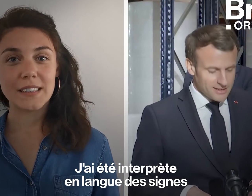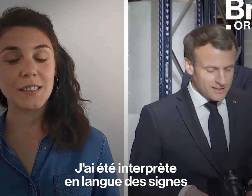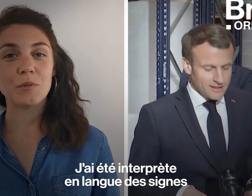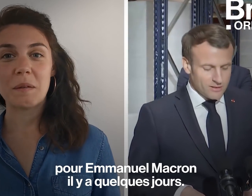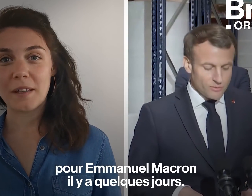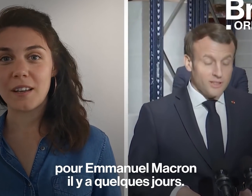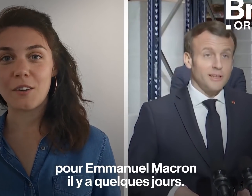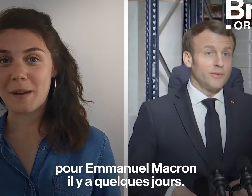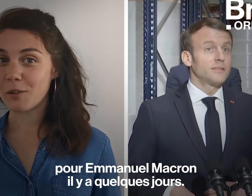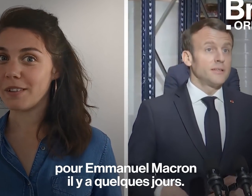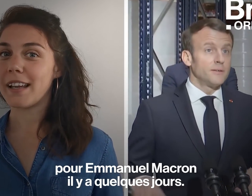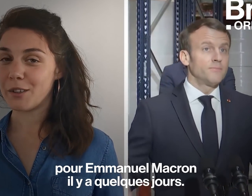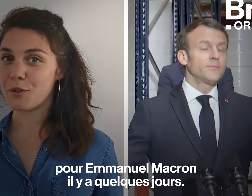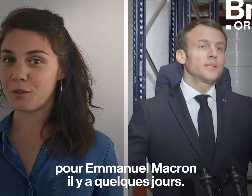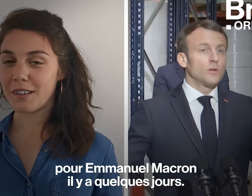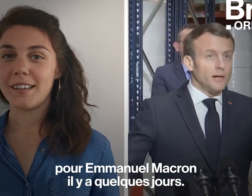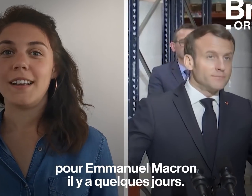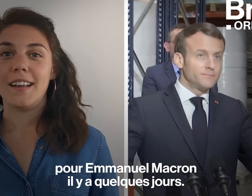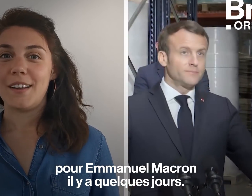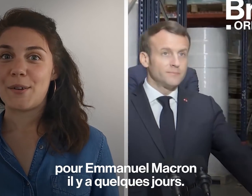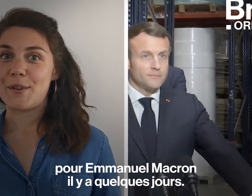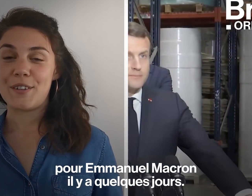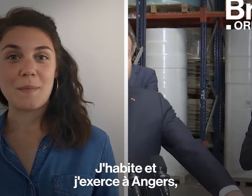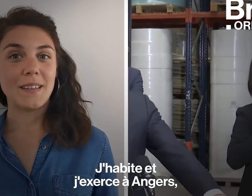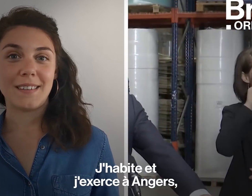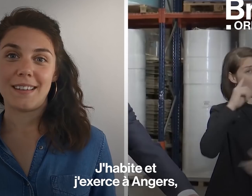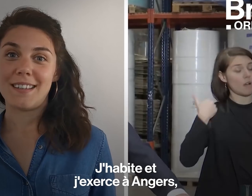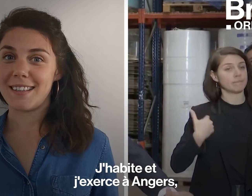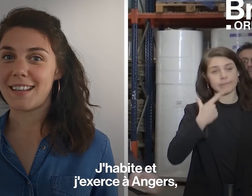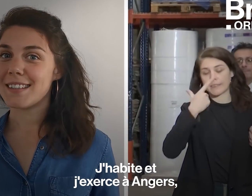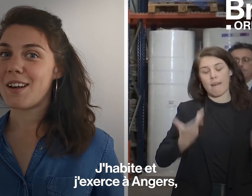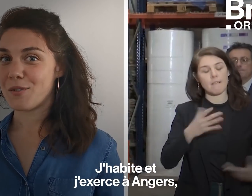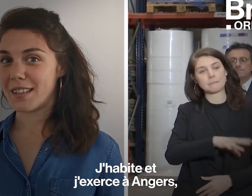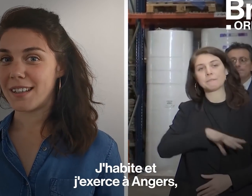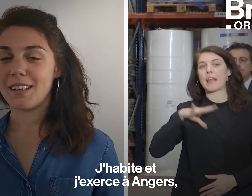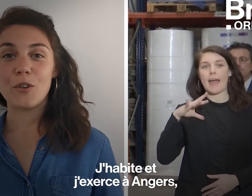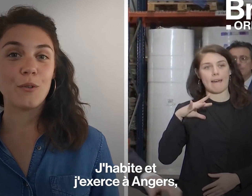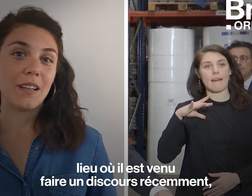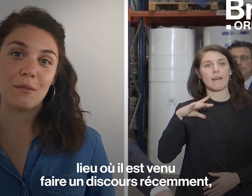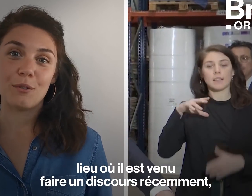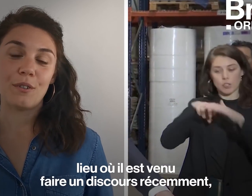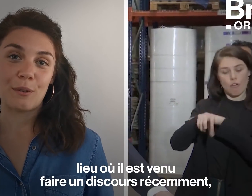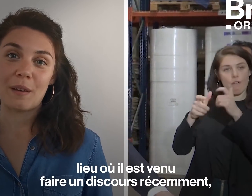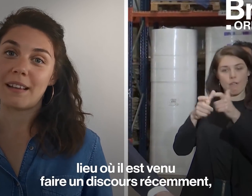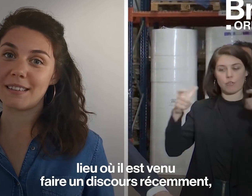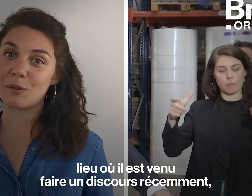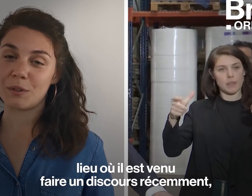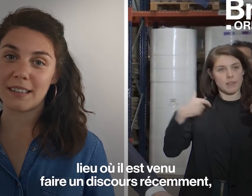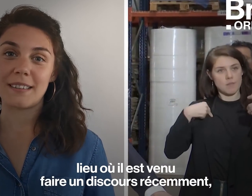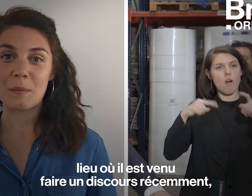signes pour Emmanuel Macron il y a quelques jours. J'habite et j'exerce à Angers, lieu où il est venu faire un discours récemment,